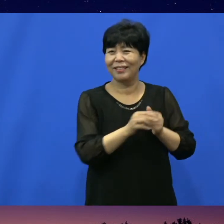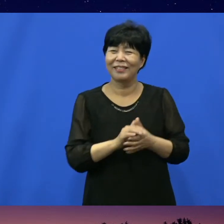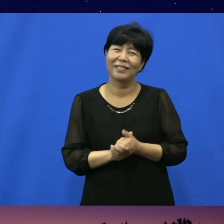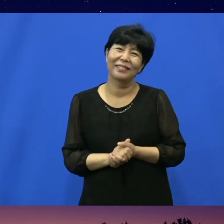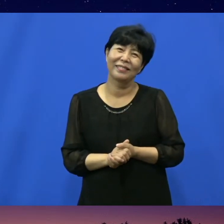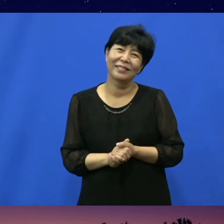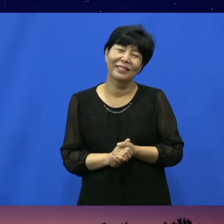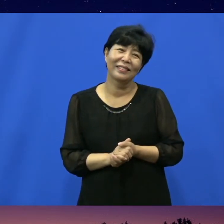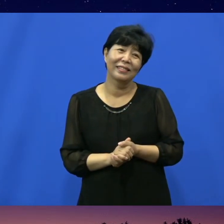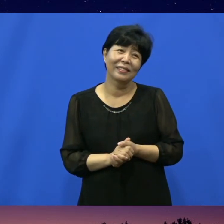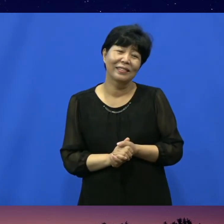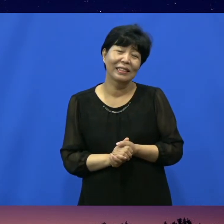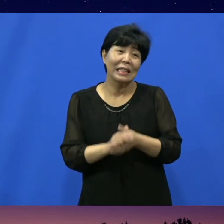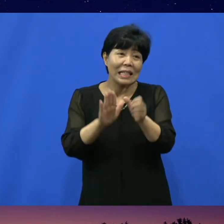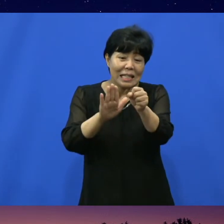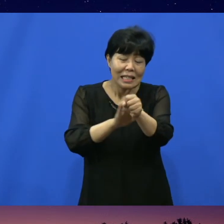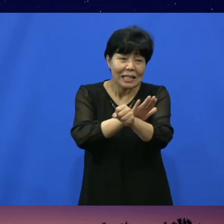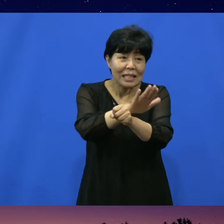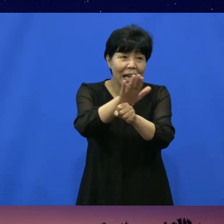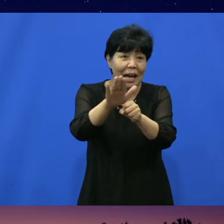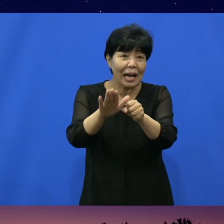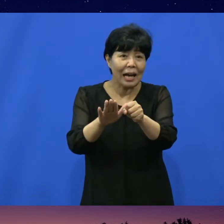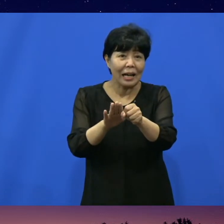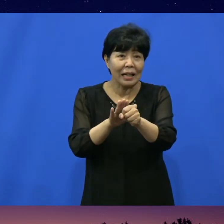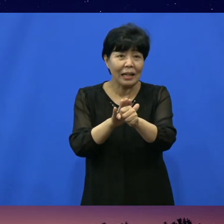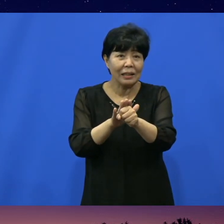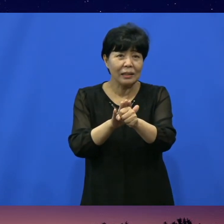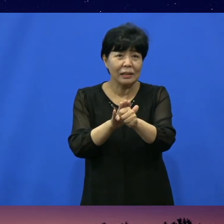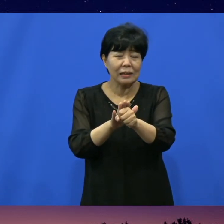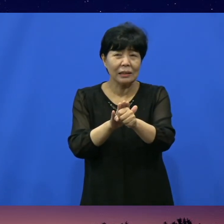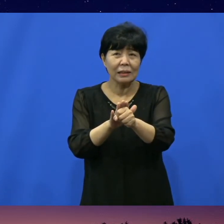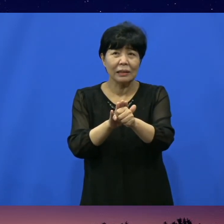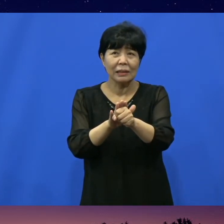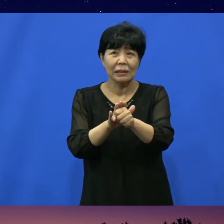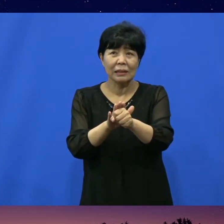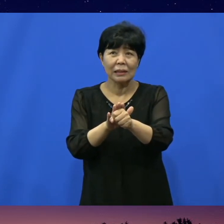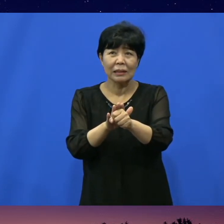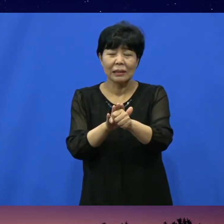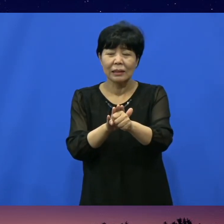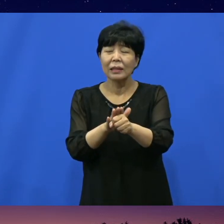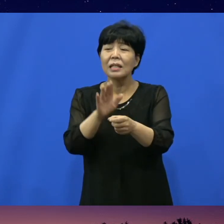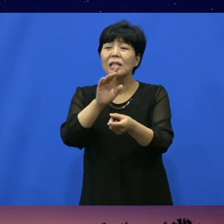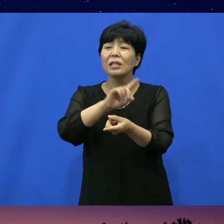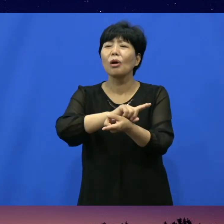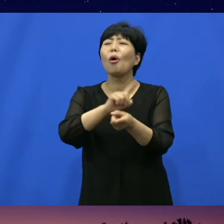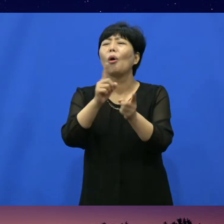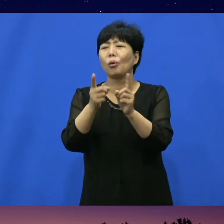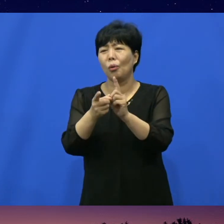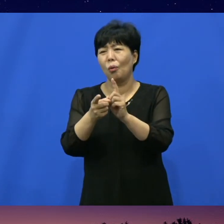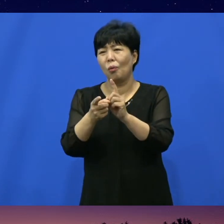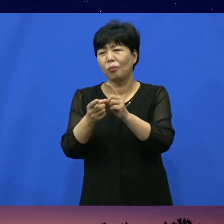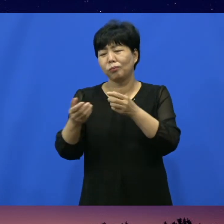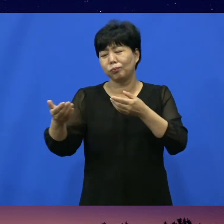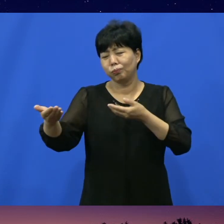근데 여러분, 이 사랑이 뭔지 아세요? 사랑은 일방적으로 이루어지지 않아요. 사랑은 쌍방적이어야 돼요.